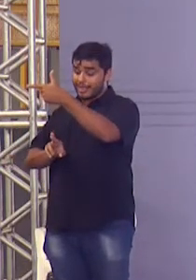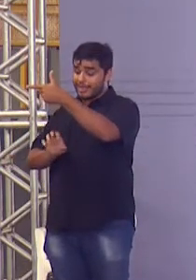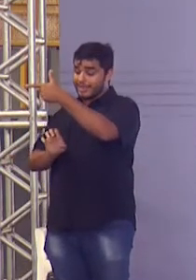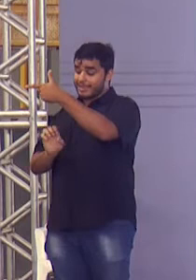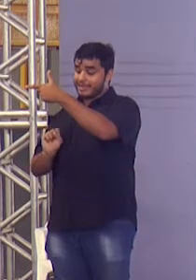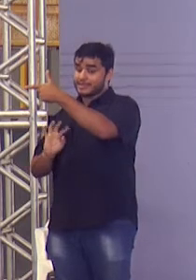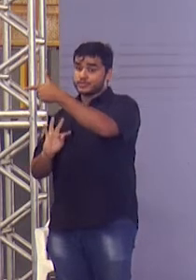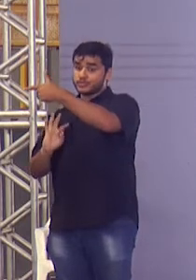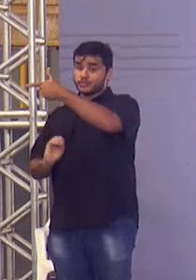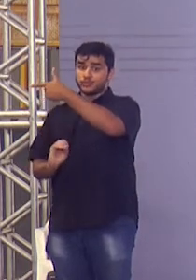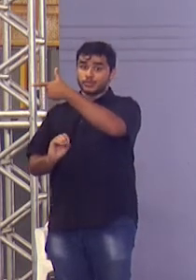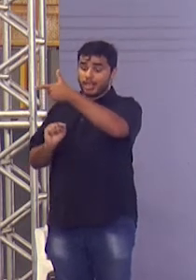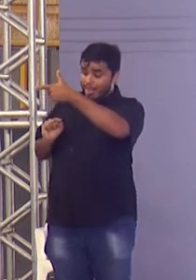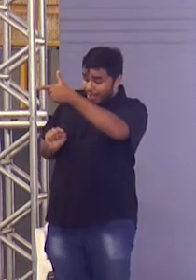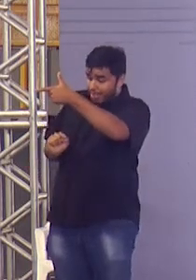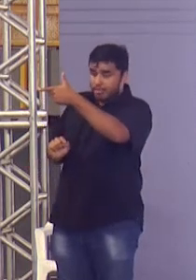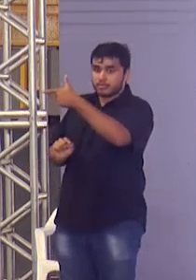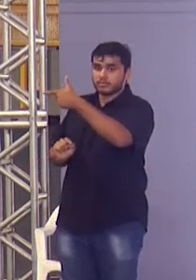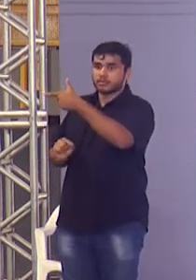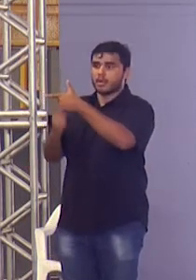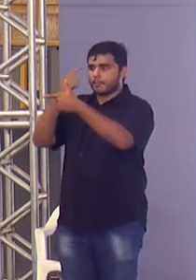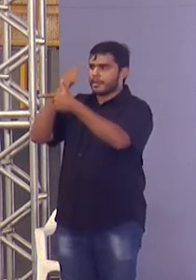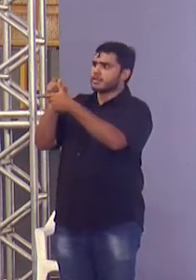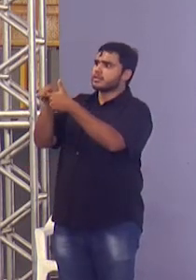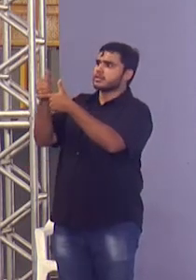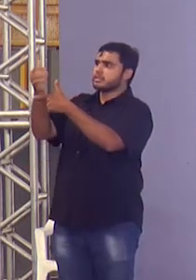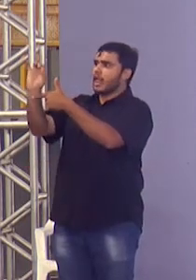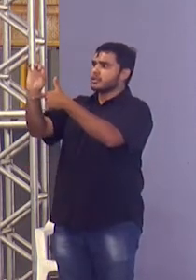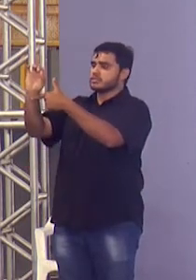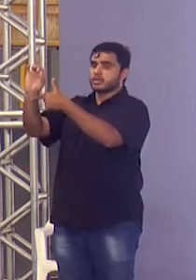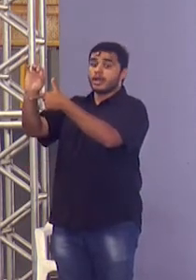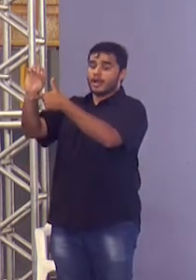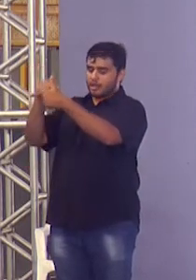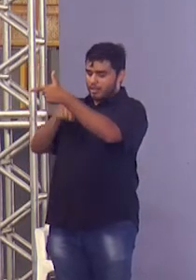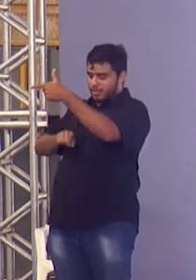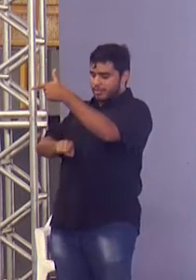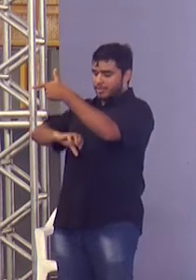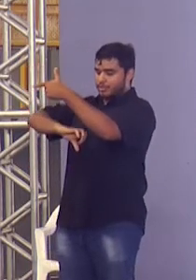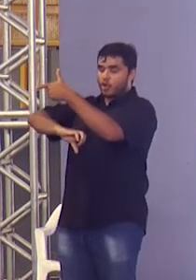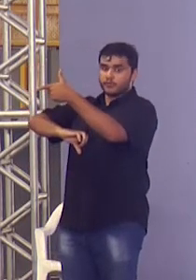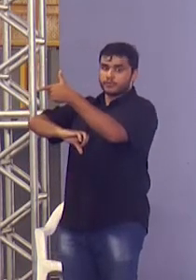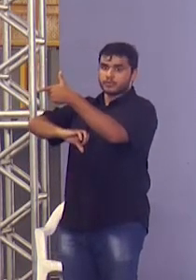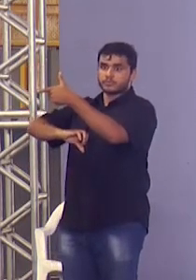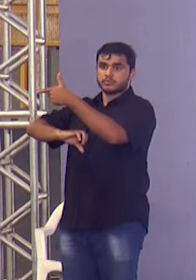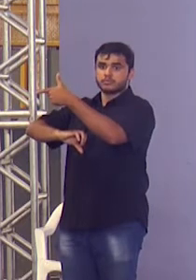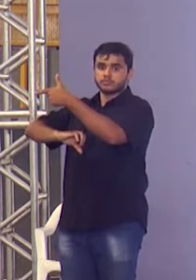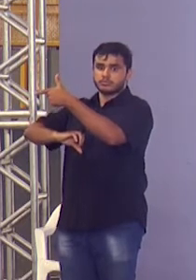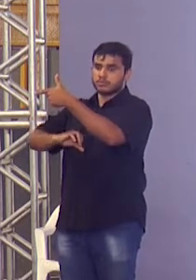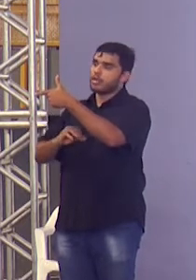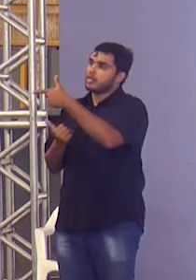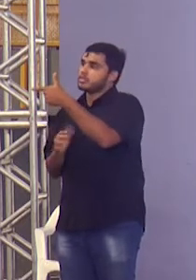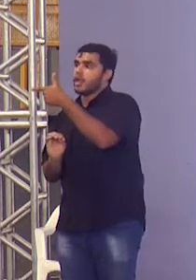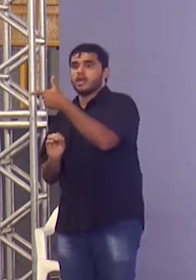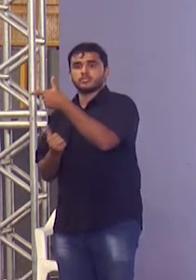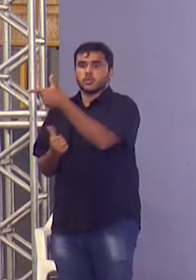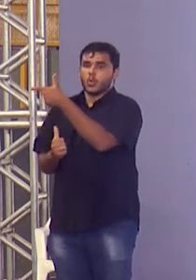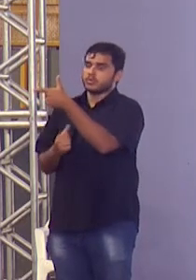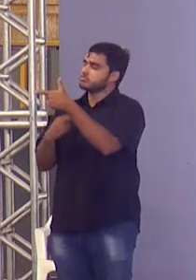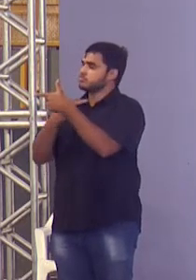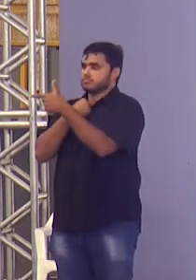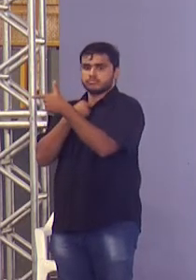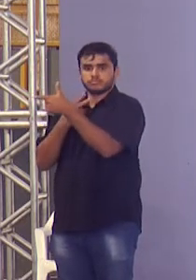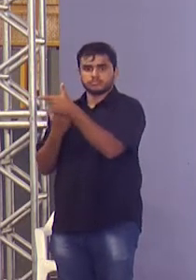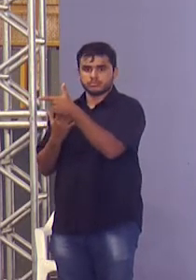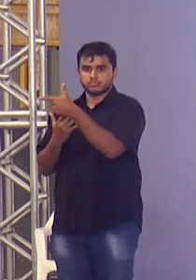ser uma unidade a menos do que o divisor. Se eu dividir por 15, o maior resto possível é